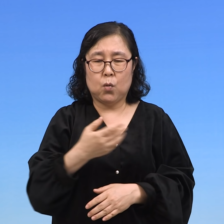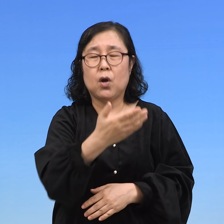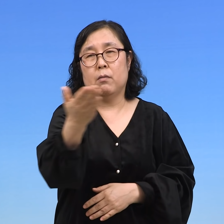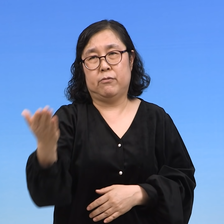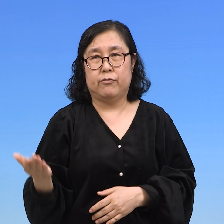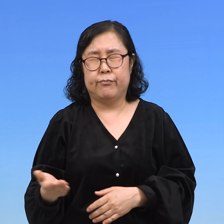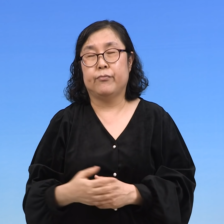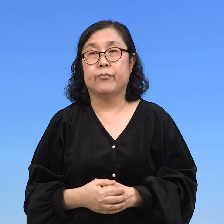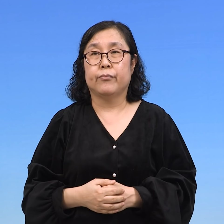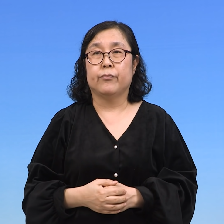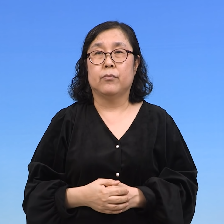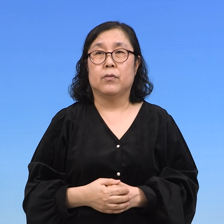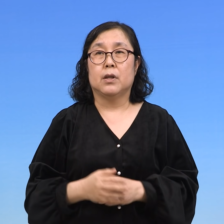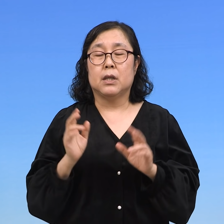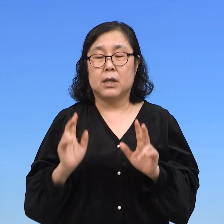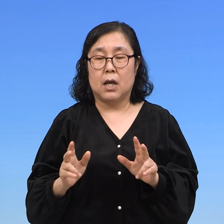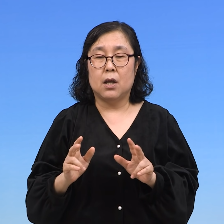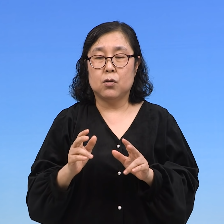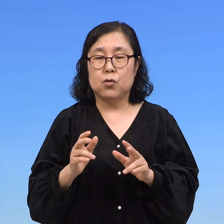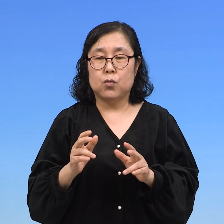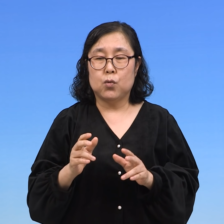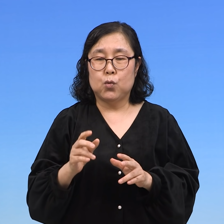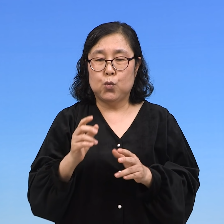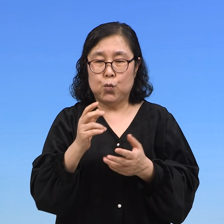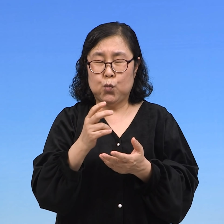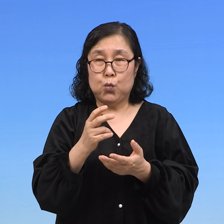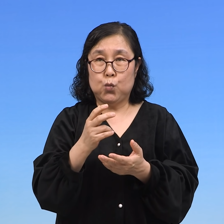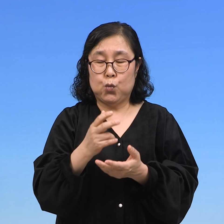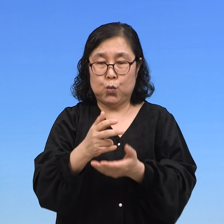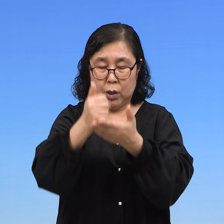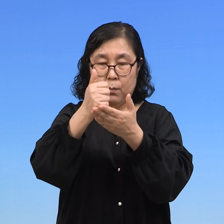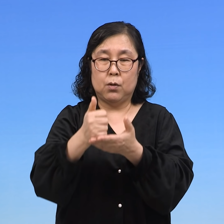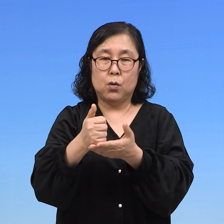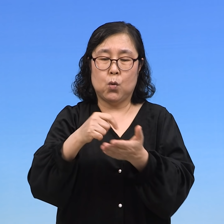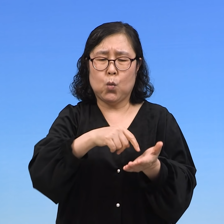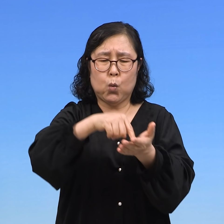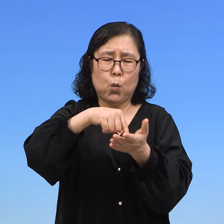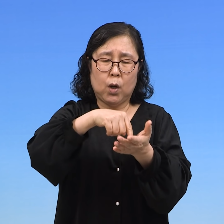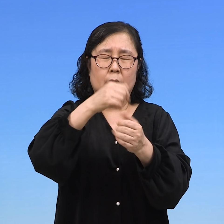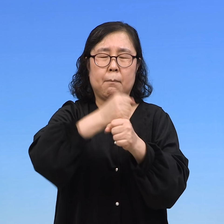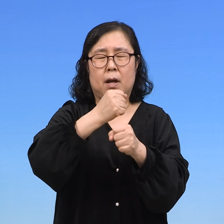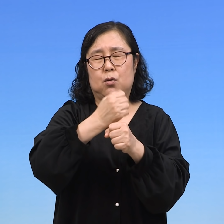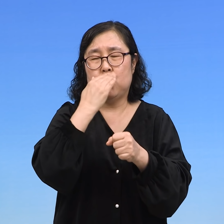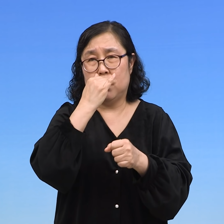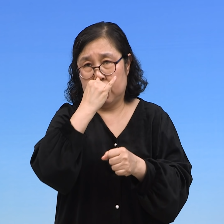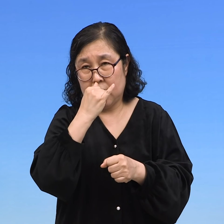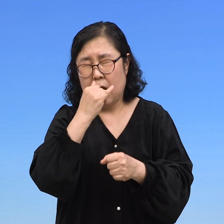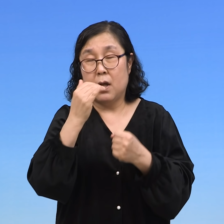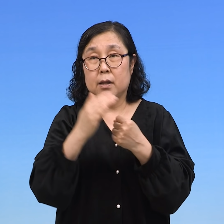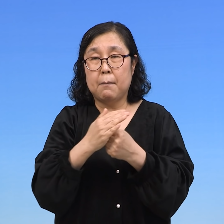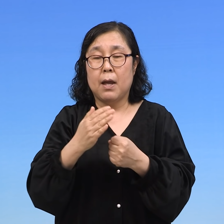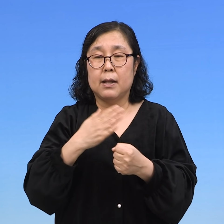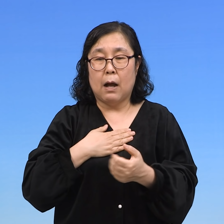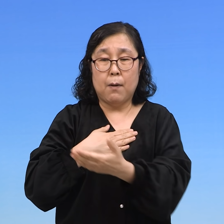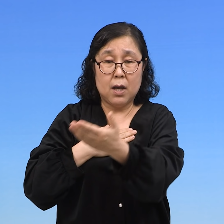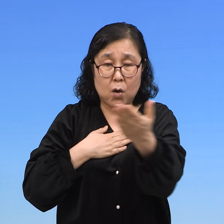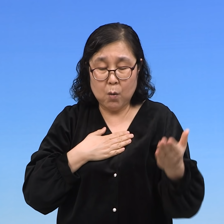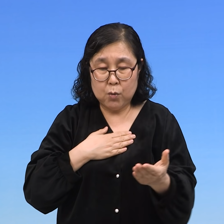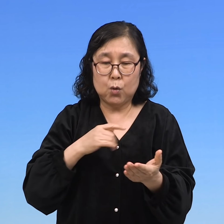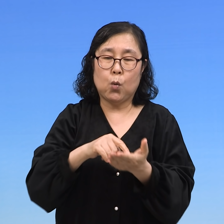이게 주님을 고독한 자리로 몰고 갈 수 있다는 것 그것이 오늘 저와 여러분을